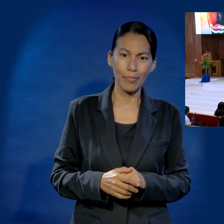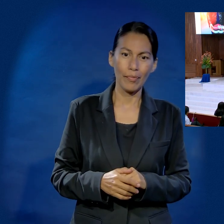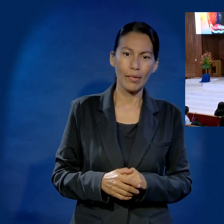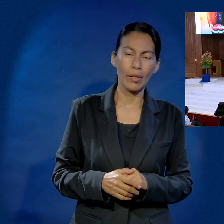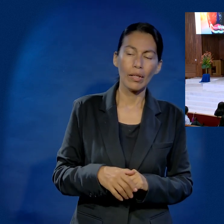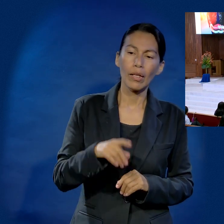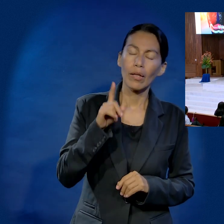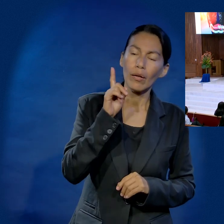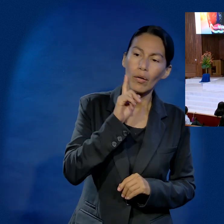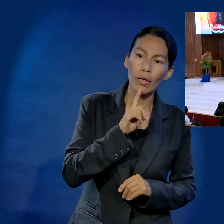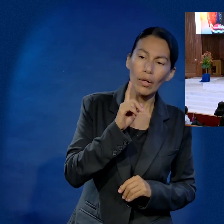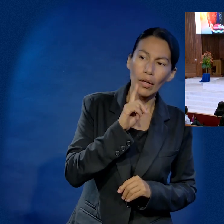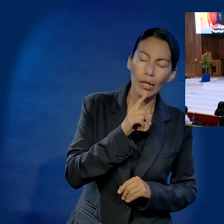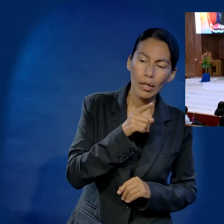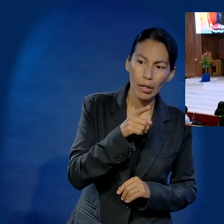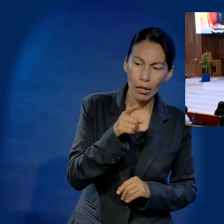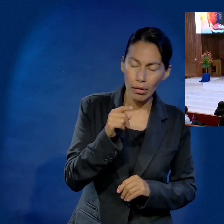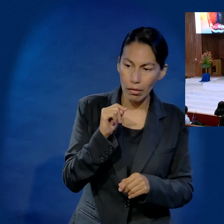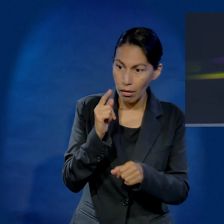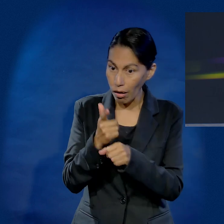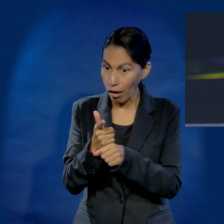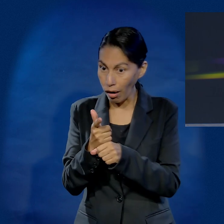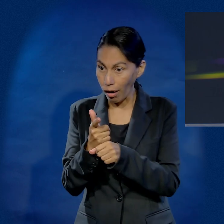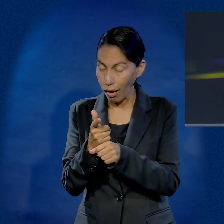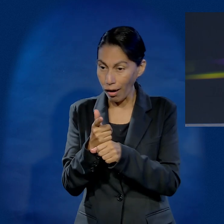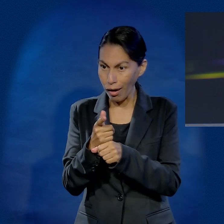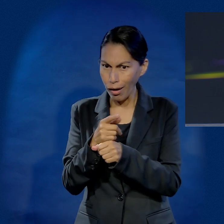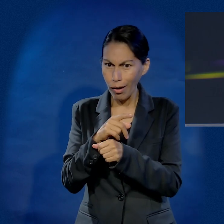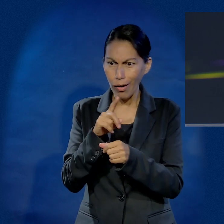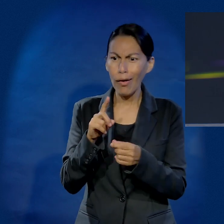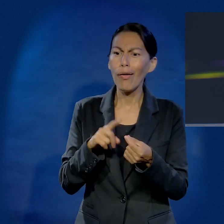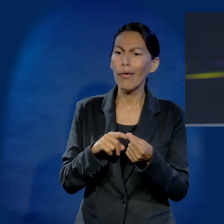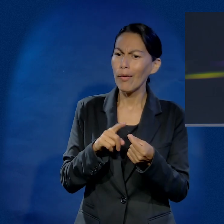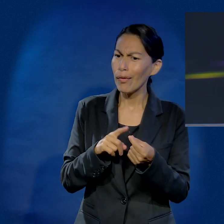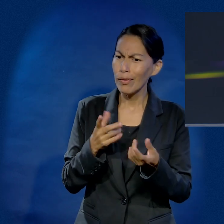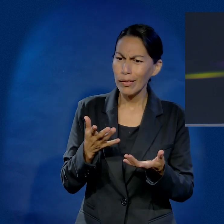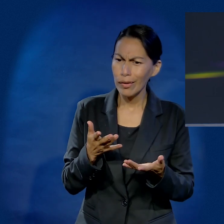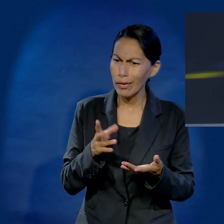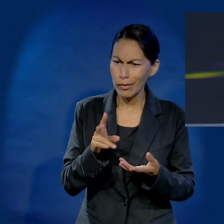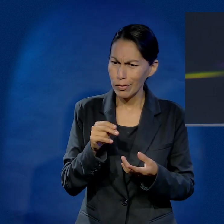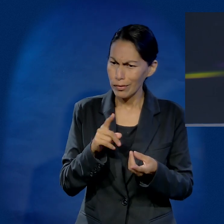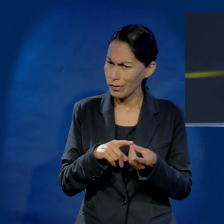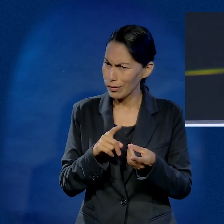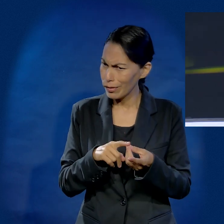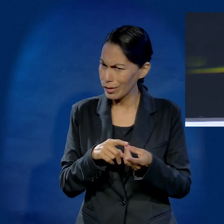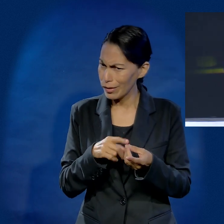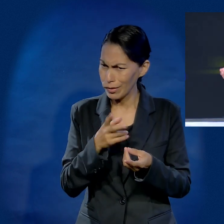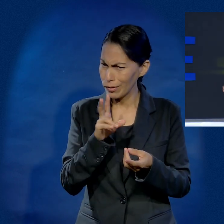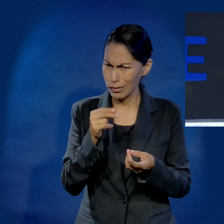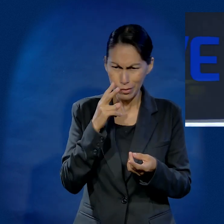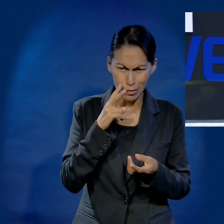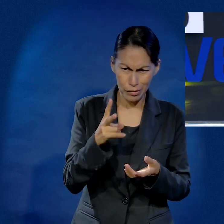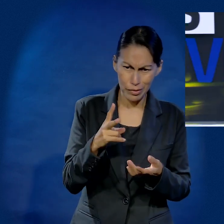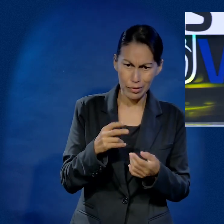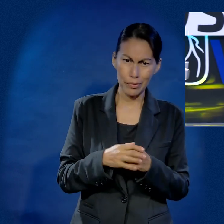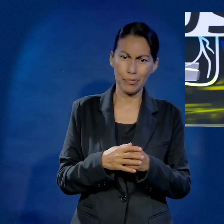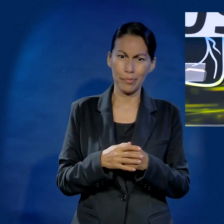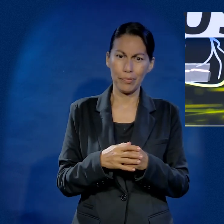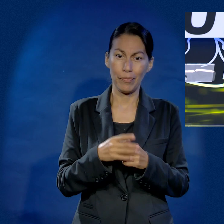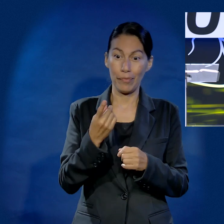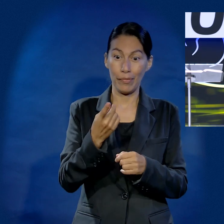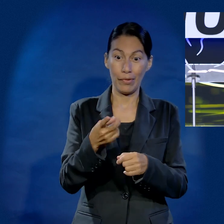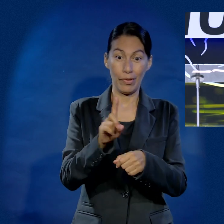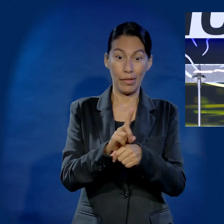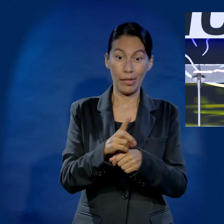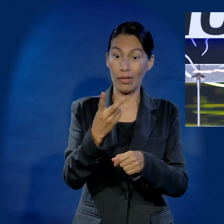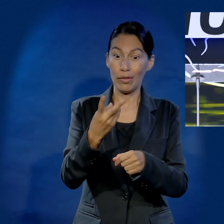ya la ves en una asamblea, ay, ¿dónde estabas que no te había visto? y empieza así, y rápido, y empieza, ya a